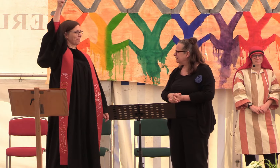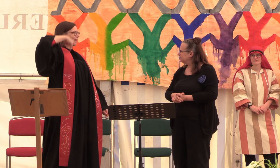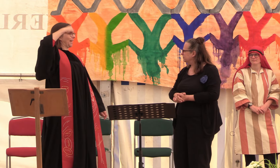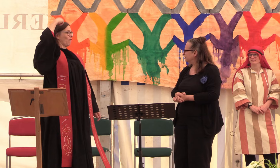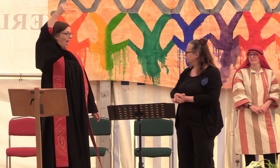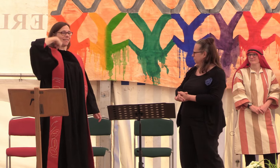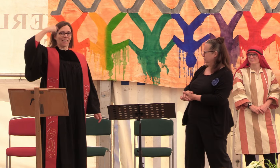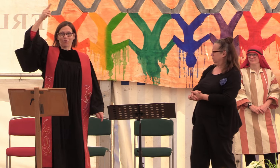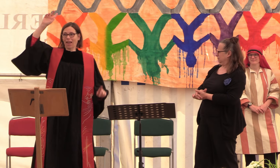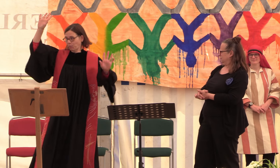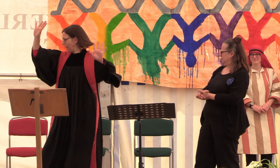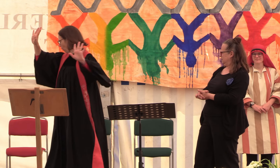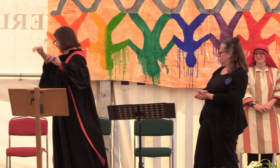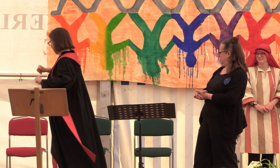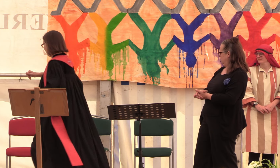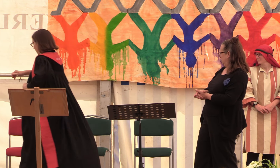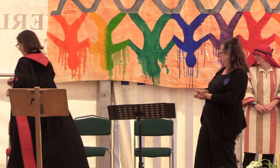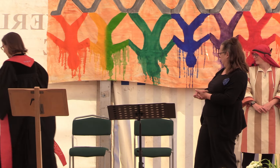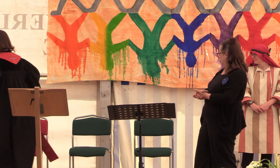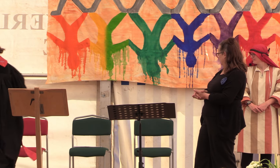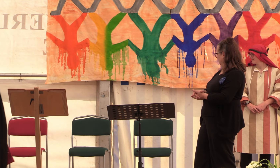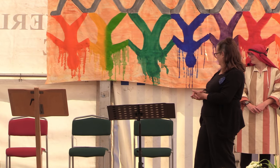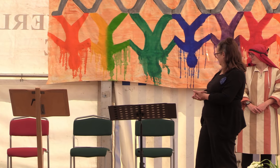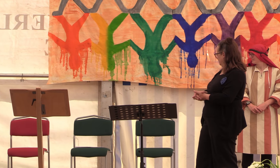Habt ihr das gesehen? Ich weiß es. Moment.